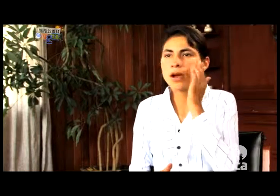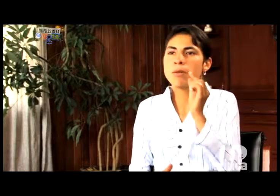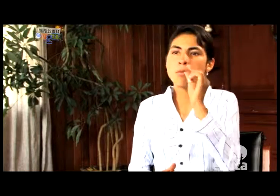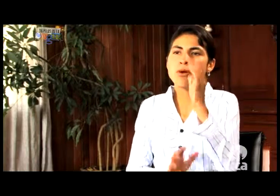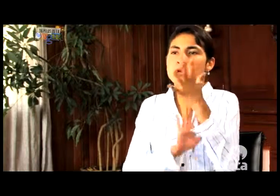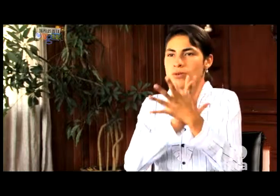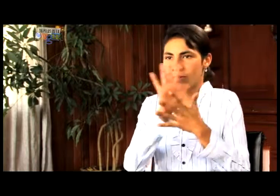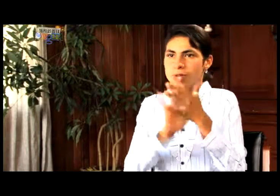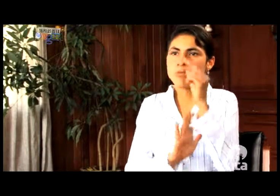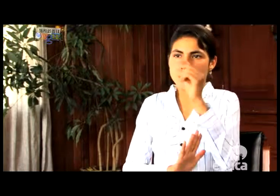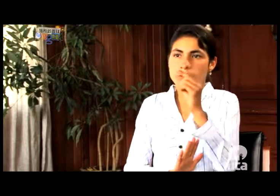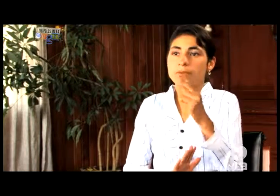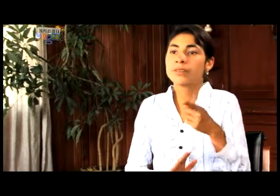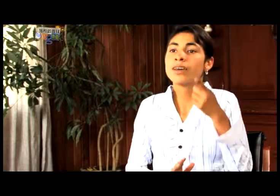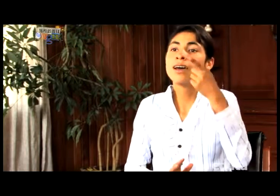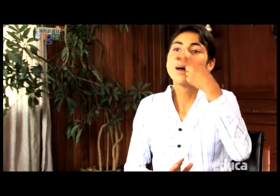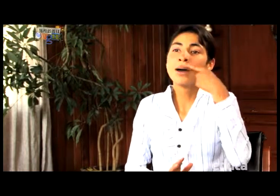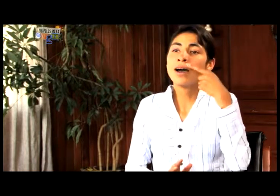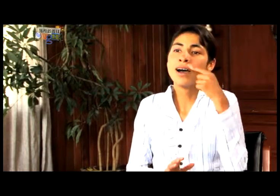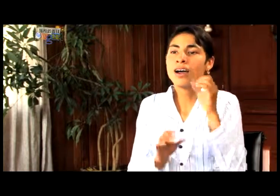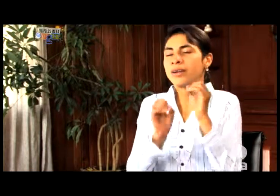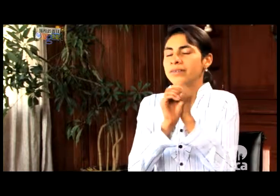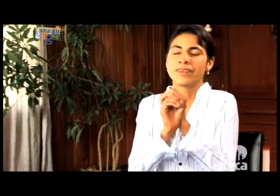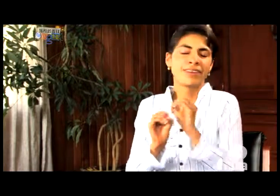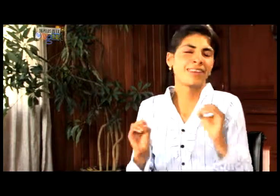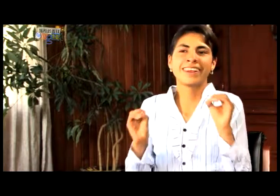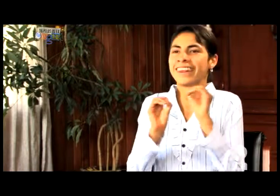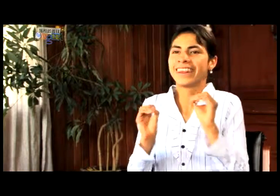Mi mamá sabe un poco de señas. Mi papá, nada.